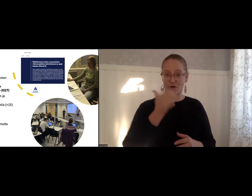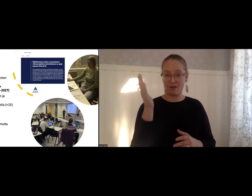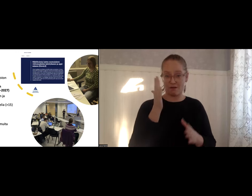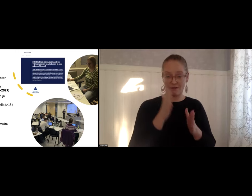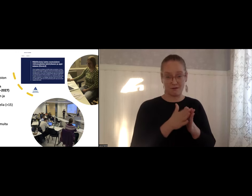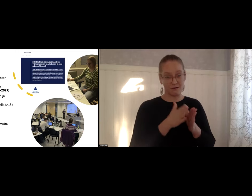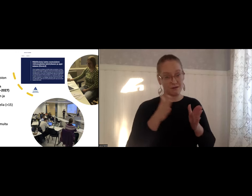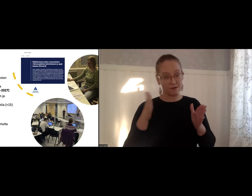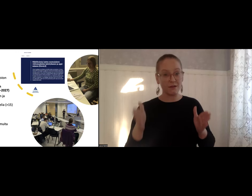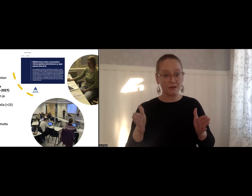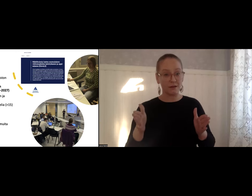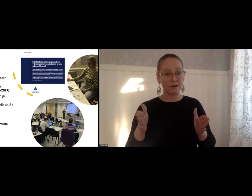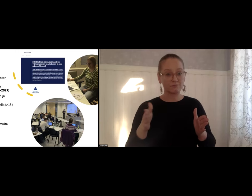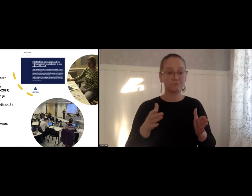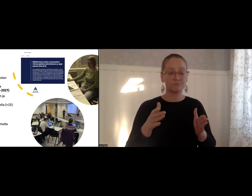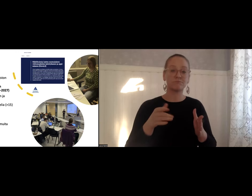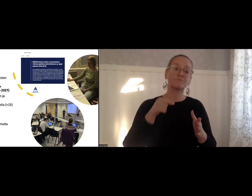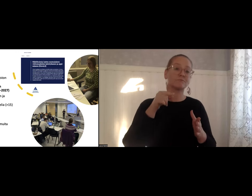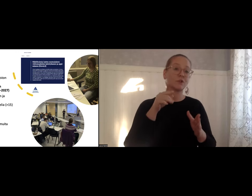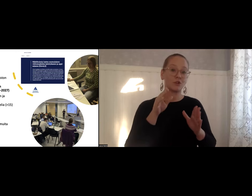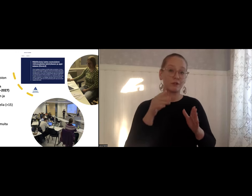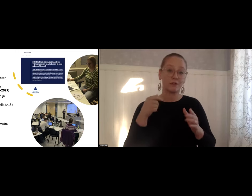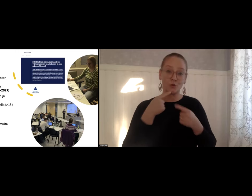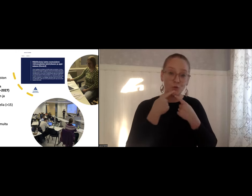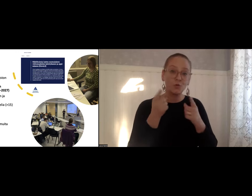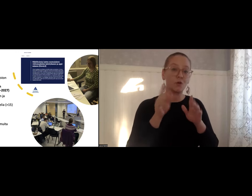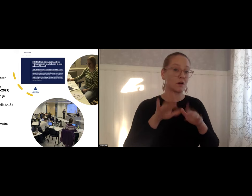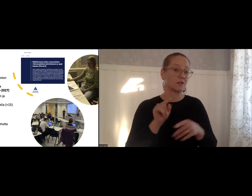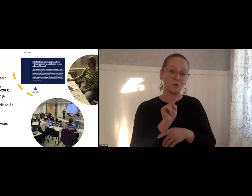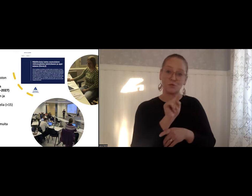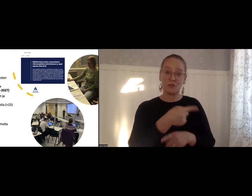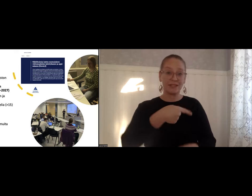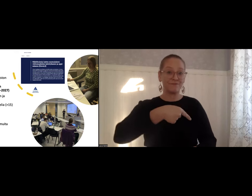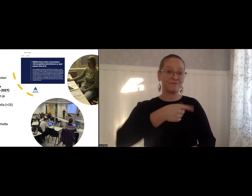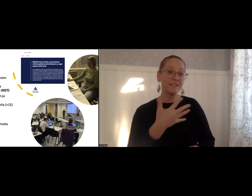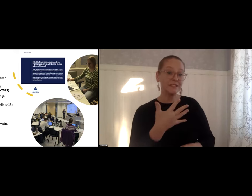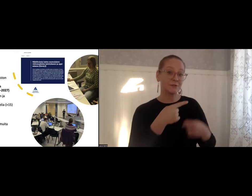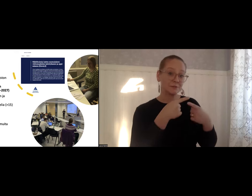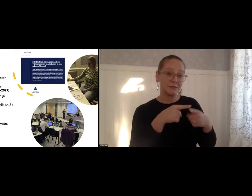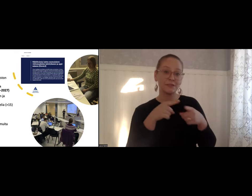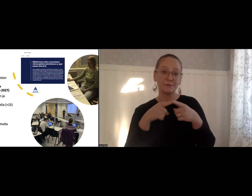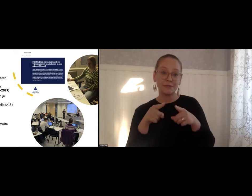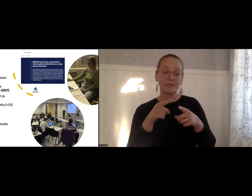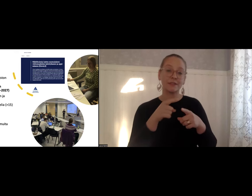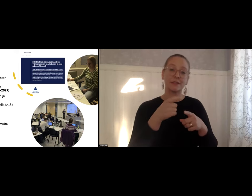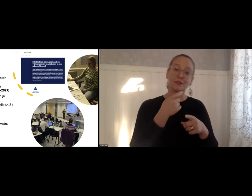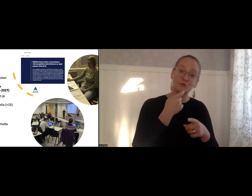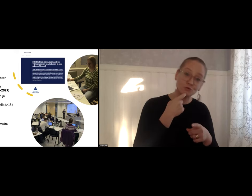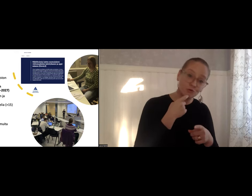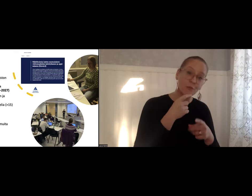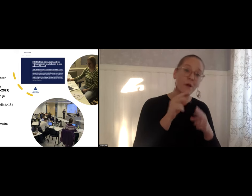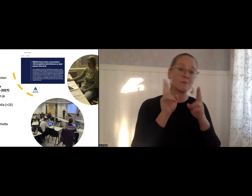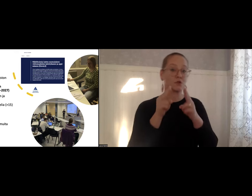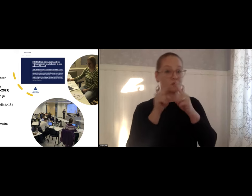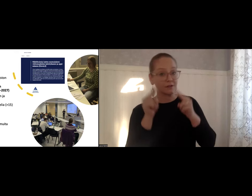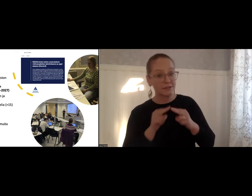Että noin viimeisen 10-15 vuoden aikana on julkaistu yli